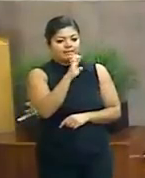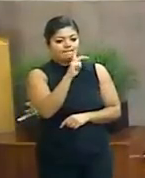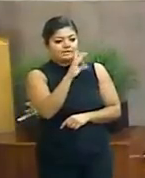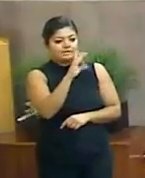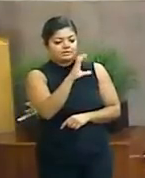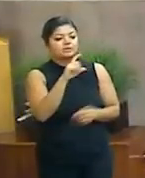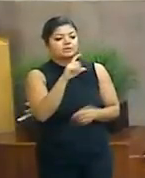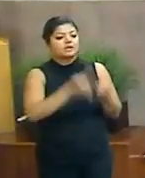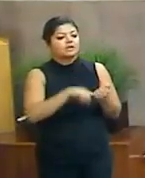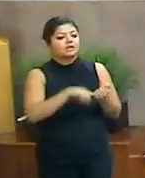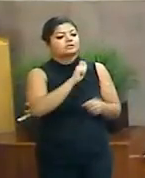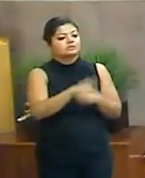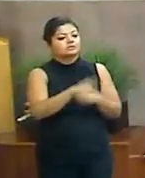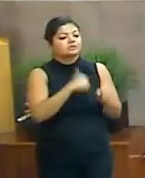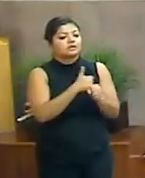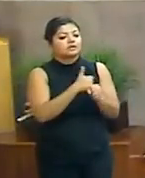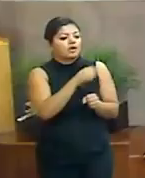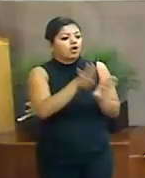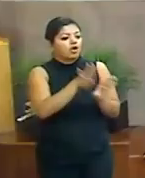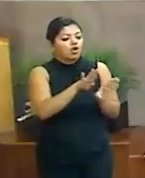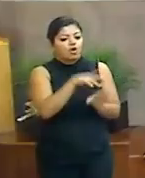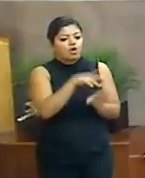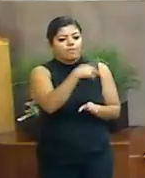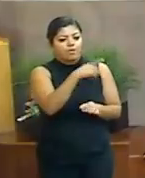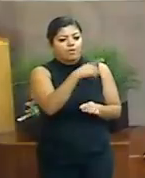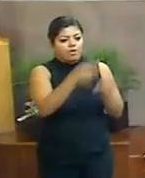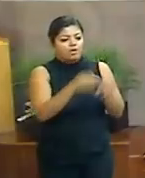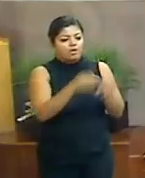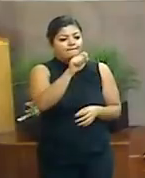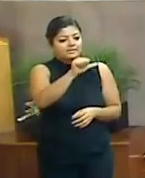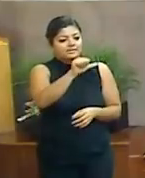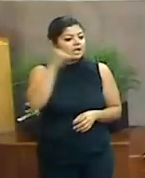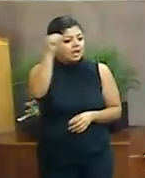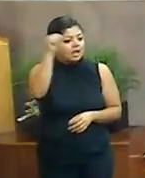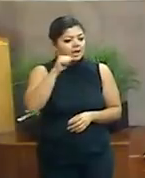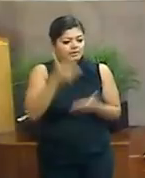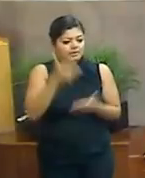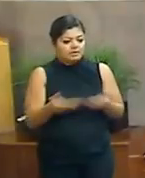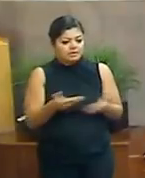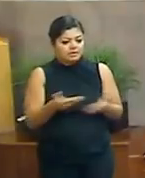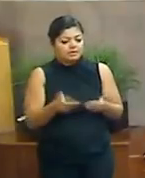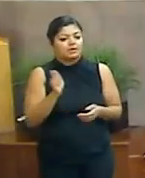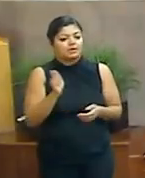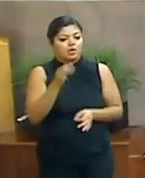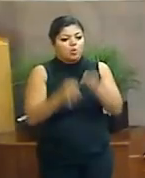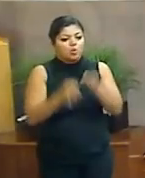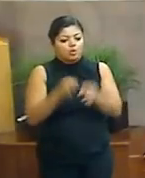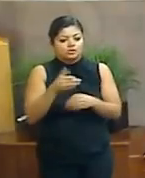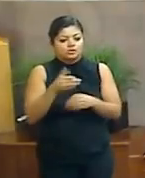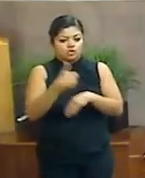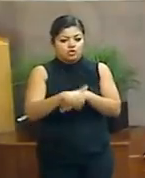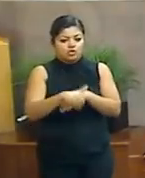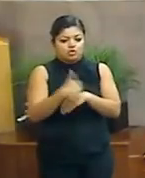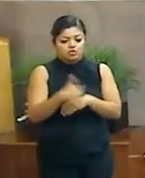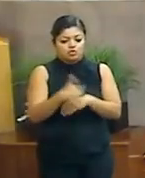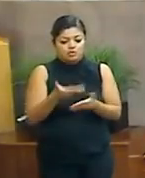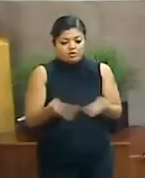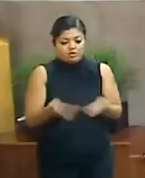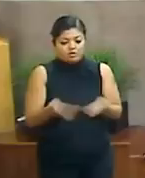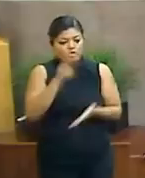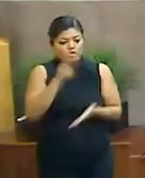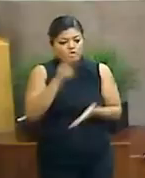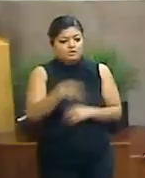cinta y significa por el tribunal electoral debe entidad el 26 de abril del presente año que nosotros de juicio electoral 11 del presente año